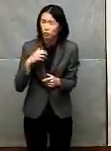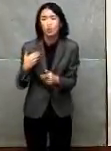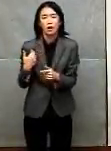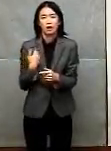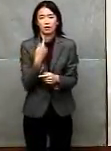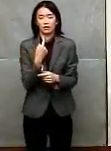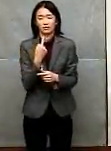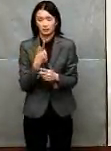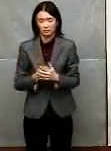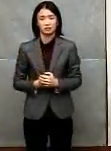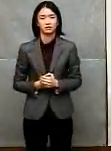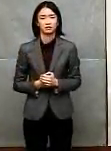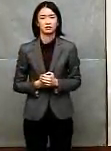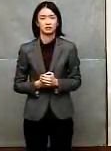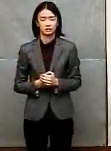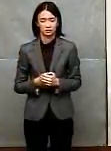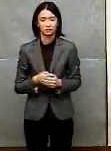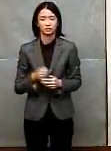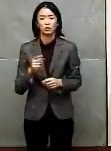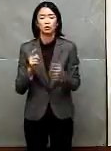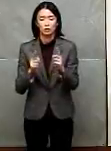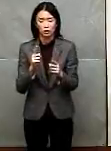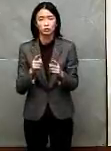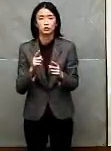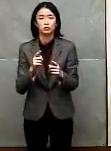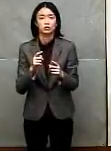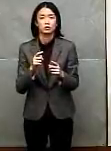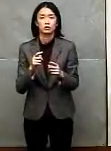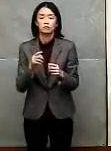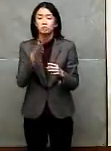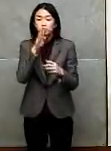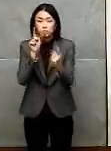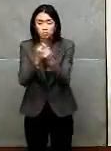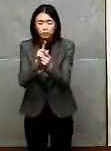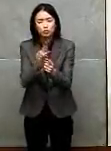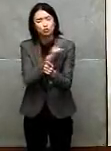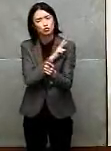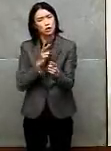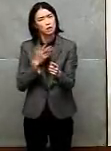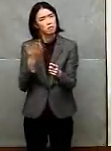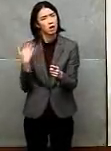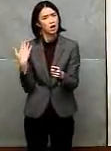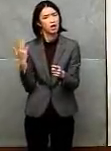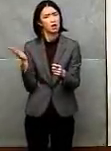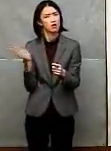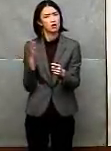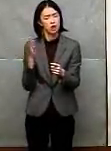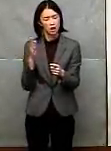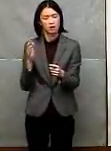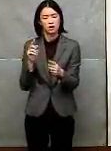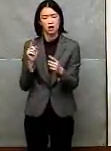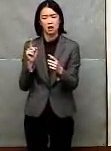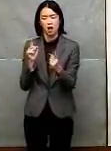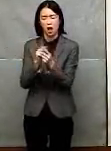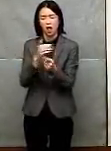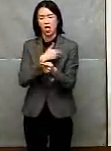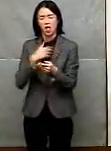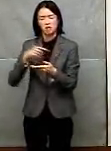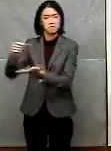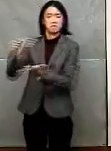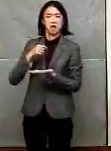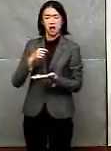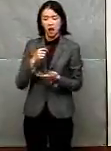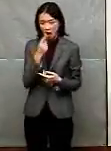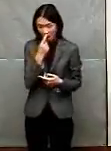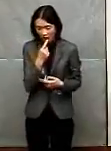に2日ぐらい前に急にお話が来たもんですから、もう慌ててそのラ・フランス